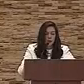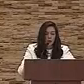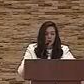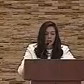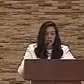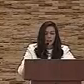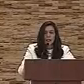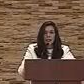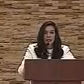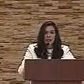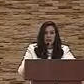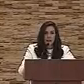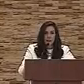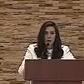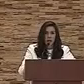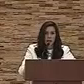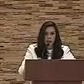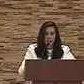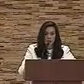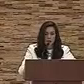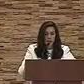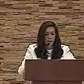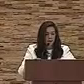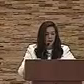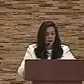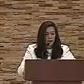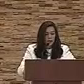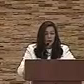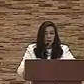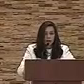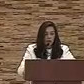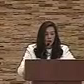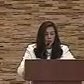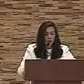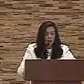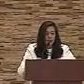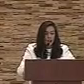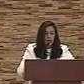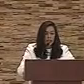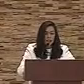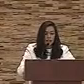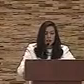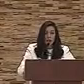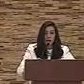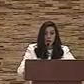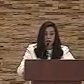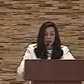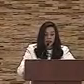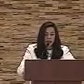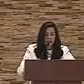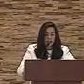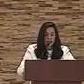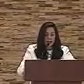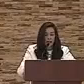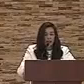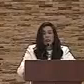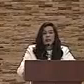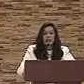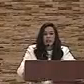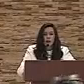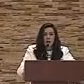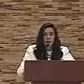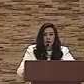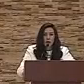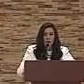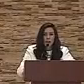igualdad de oportunidades y el respeto a la dignidad humana. Invito entonces al escenario a los firmantes de esta carta y